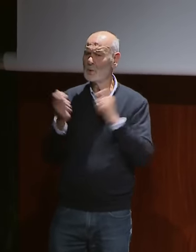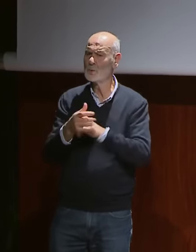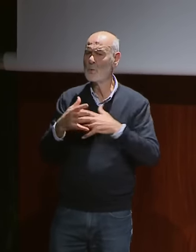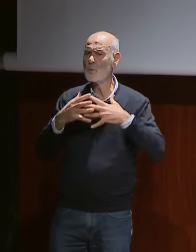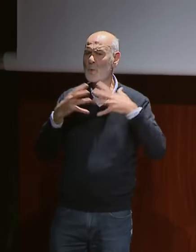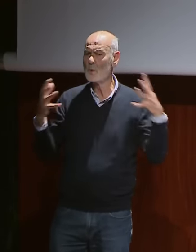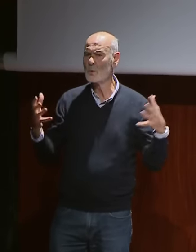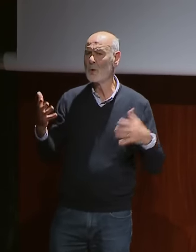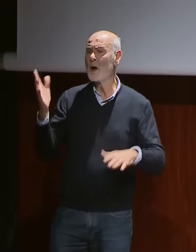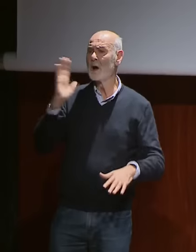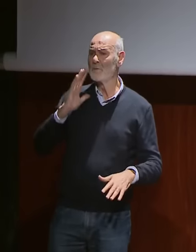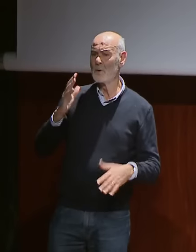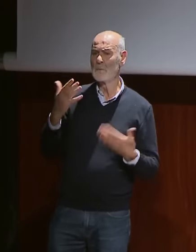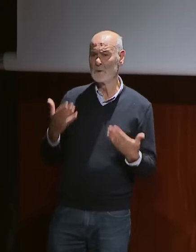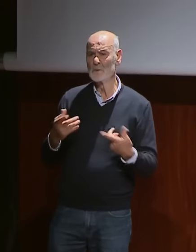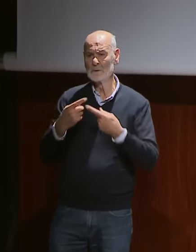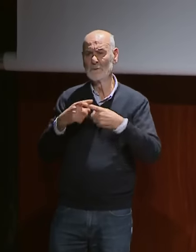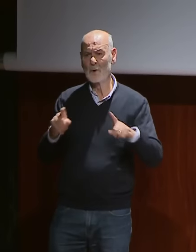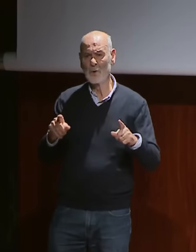qui m'a toujours guidé comme ça